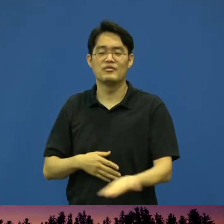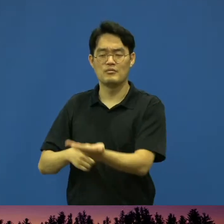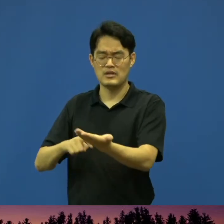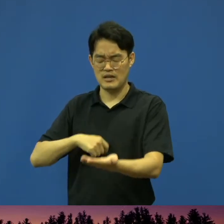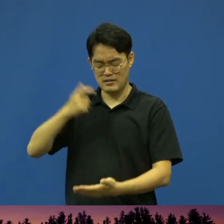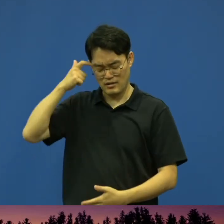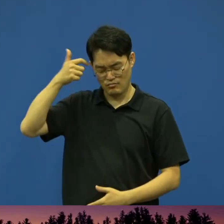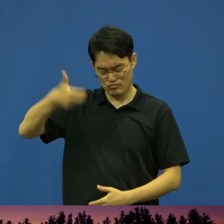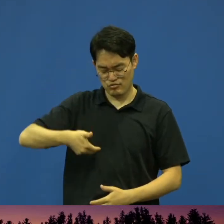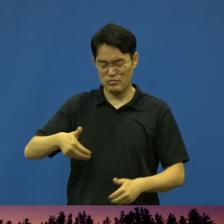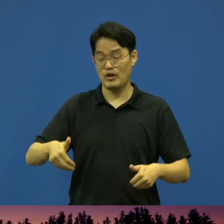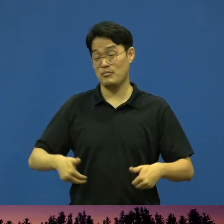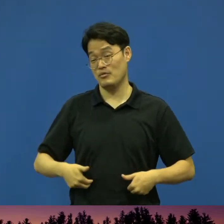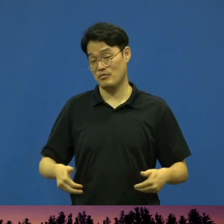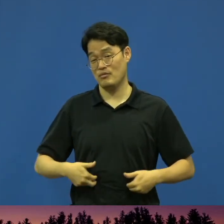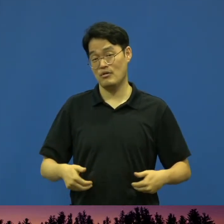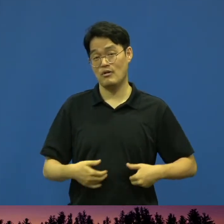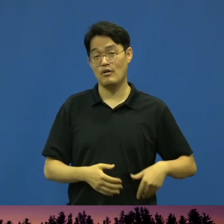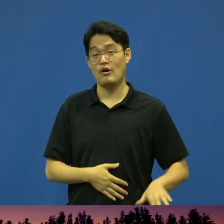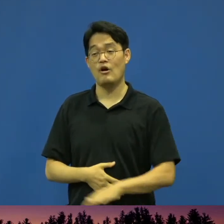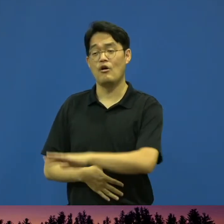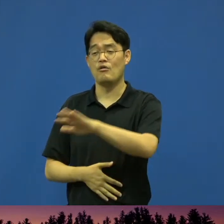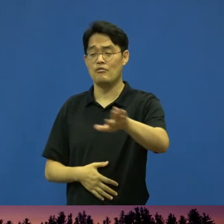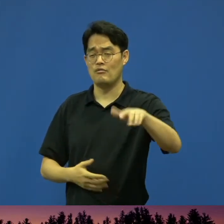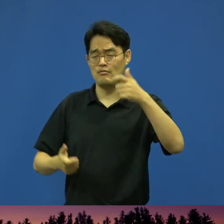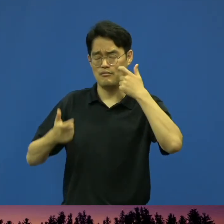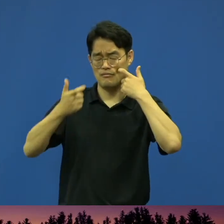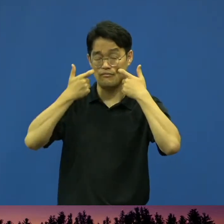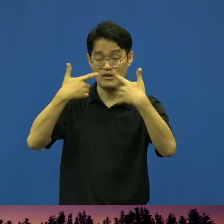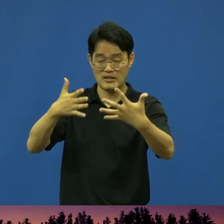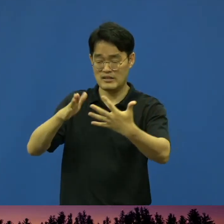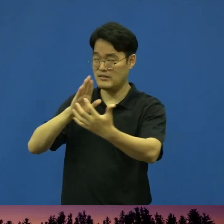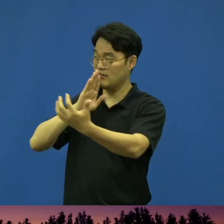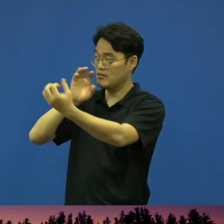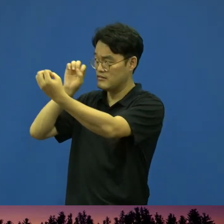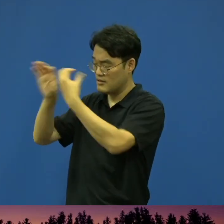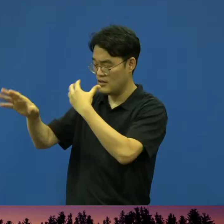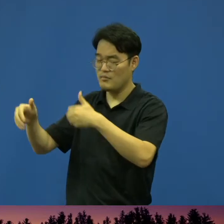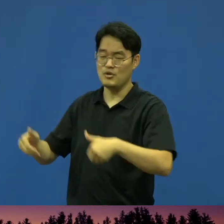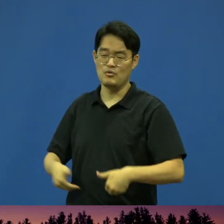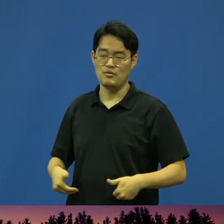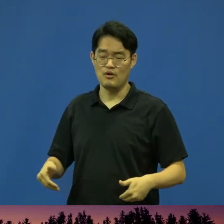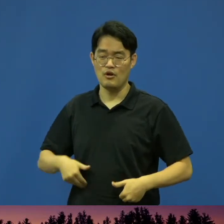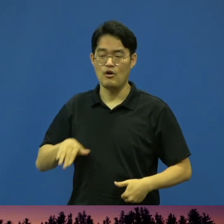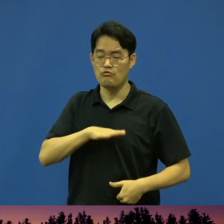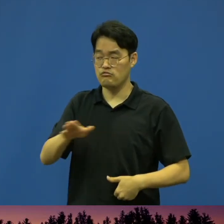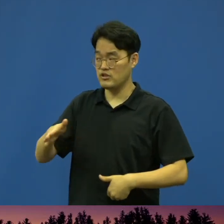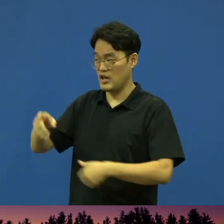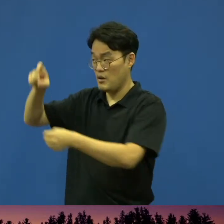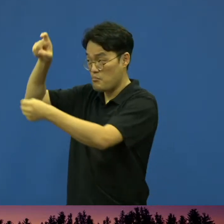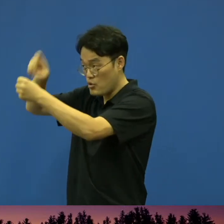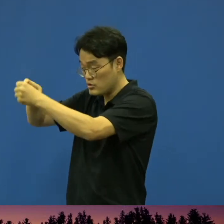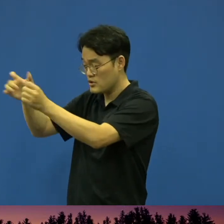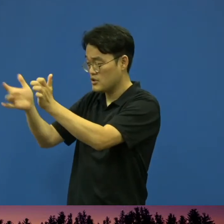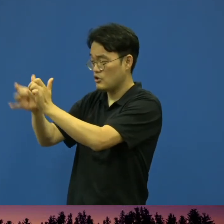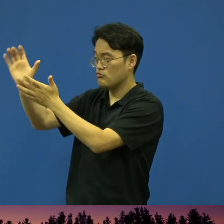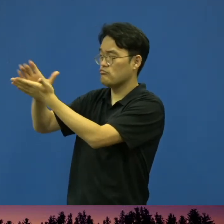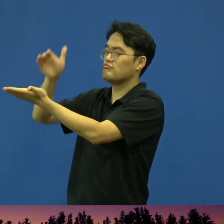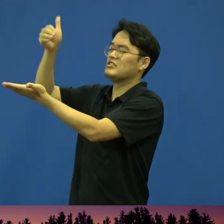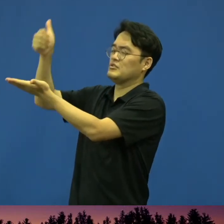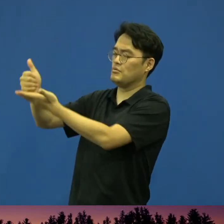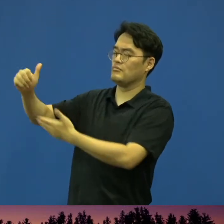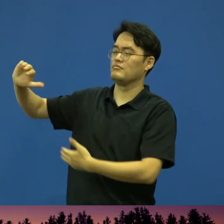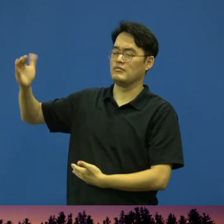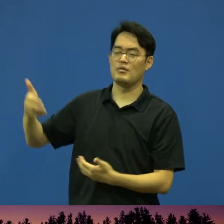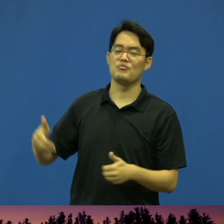합니다. 우리는 정확하게 대답할 수 있어야 합니다. 예수 그리스도입니다. 우리가 교회에서 섬기는 교회의